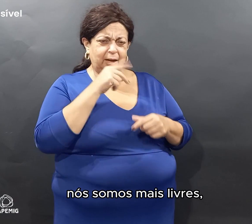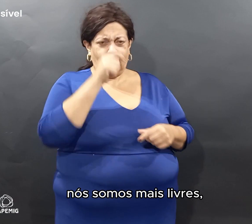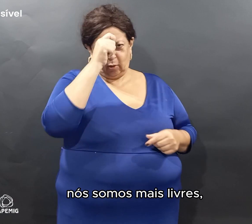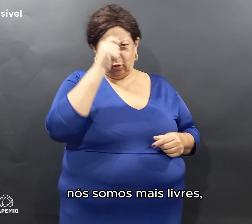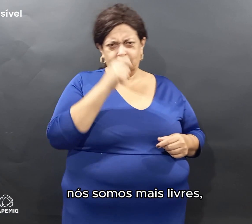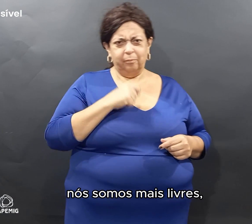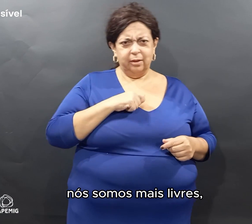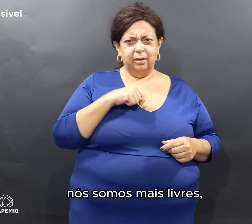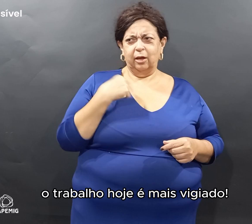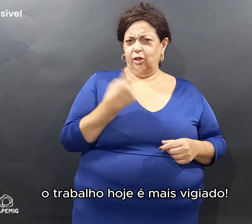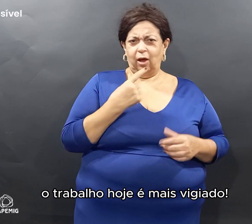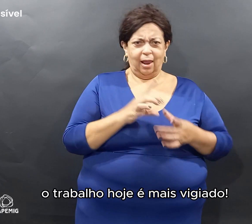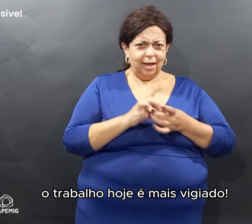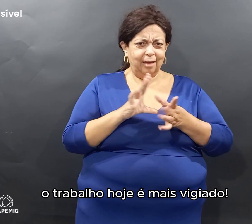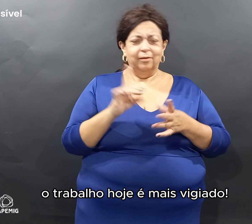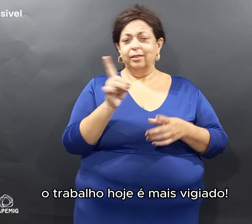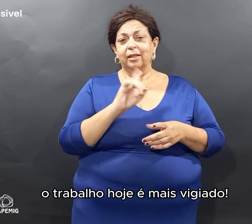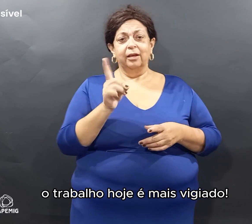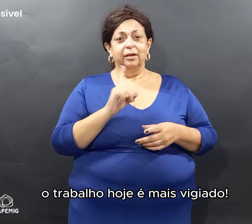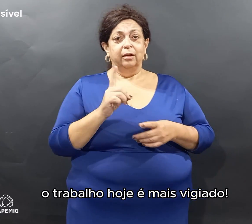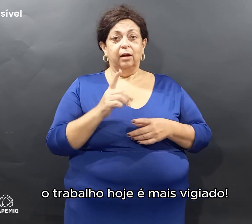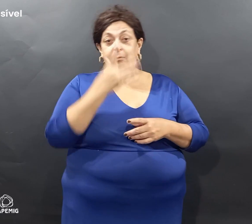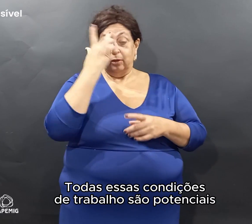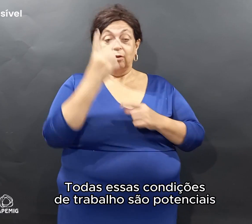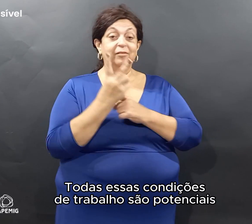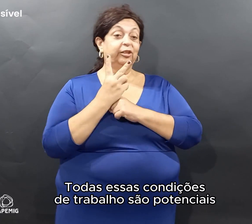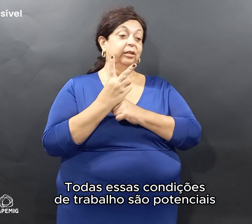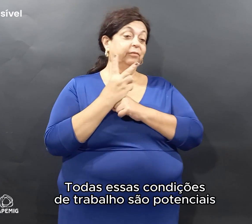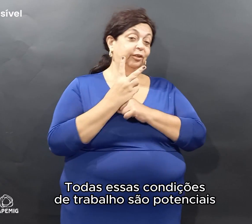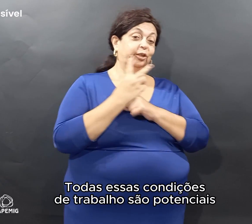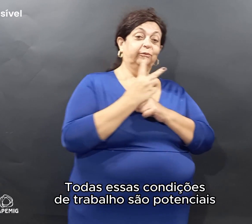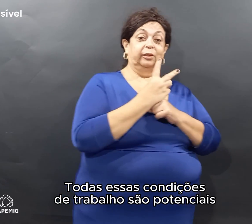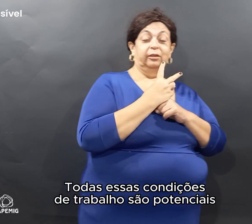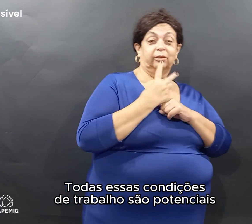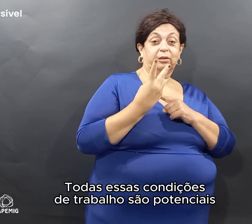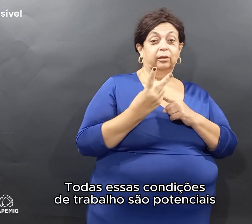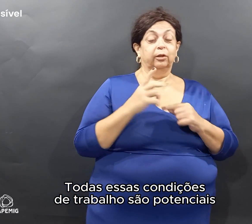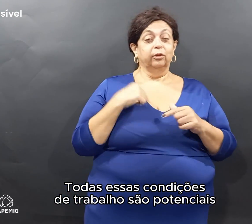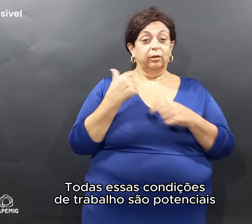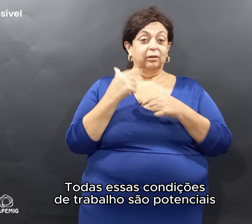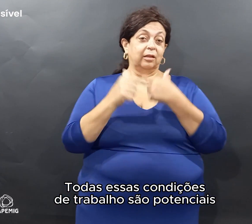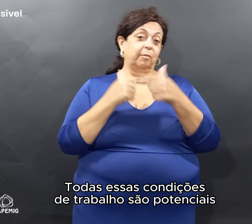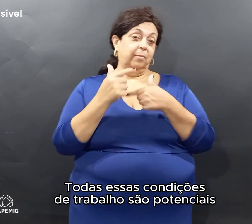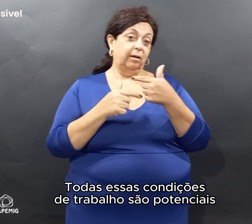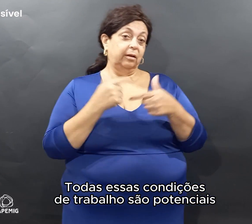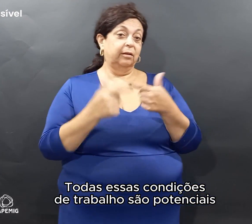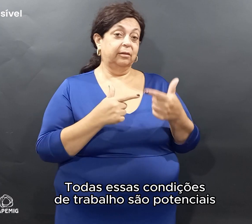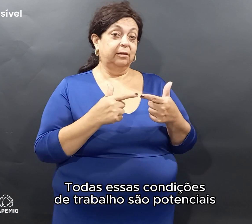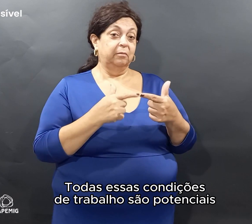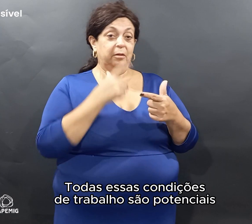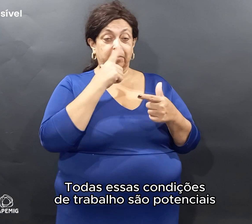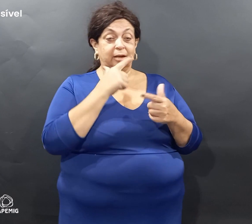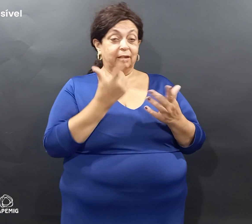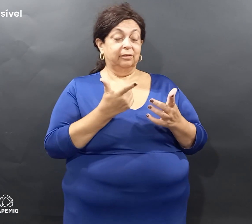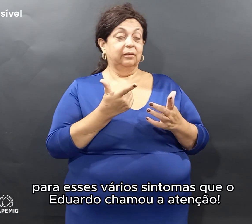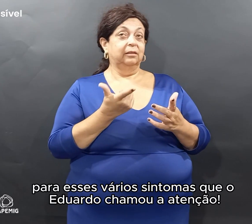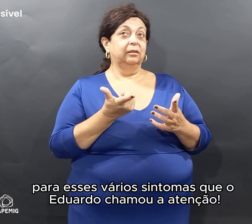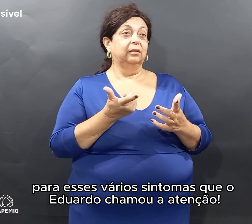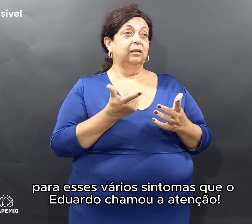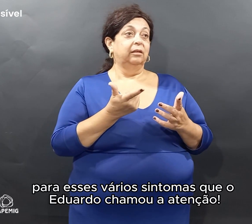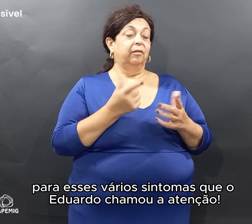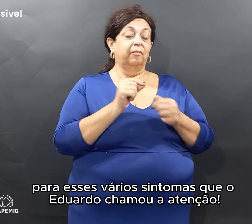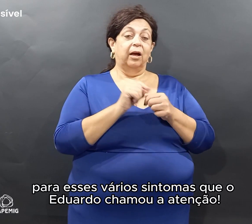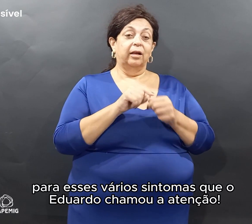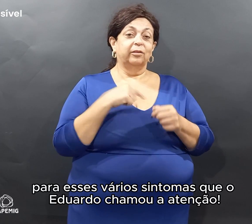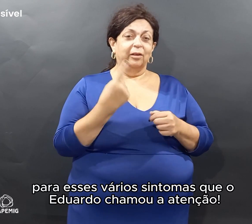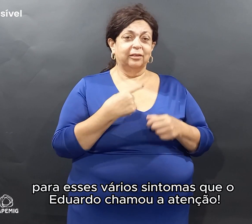somos mais livres, o trabalho hoje é mais vigiado. Todas essas condições de trabalho, elas são potenciais para esses